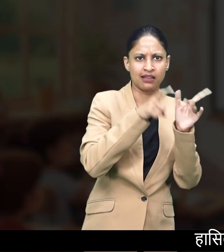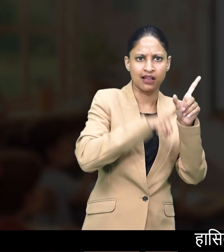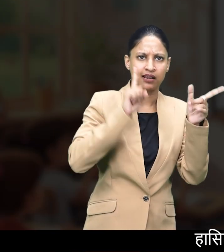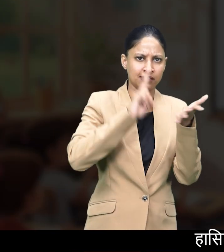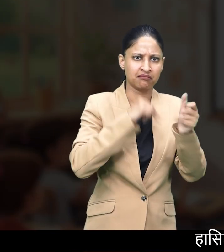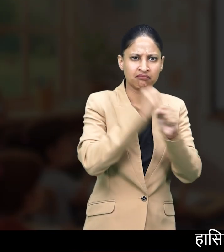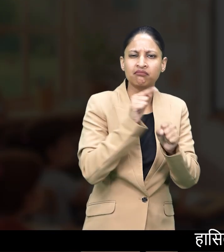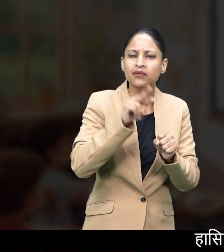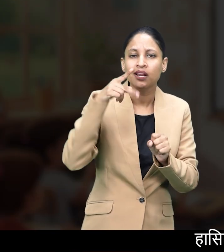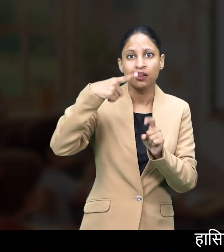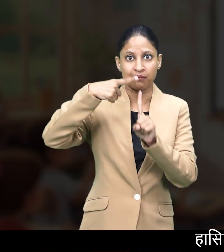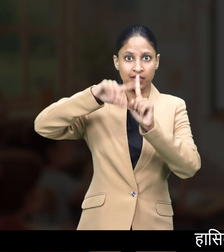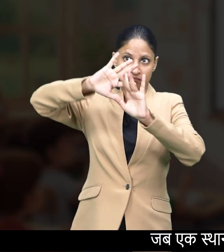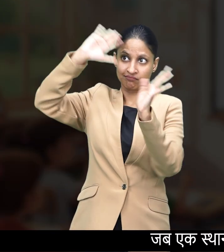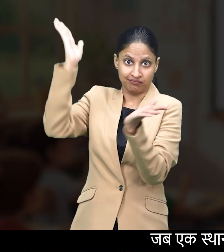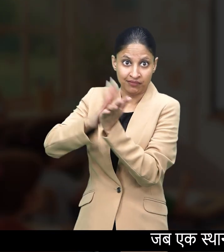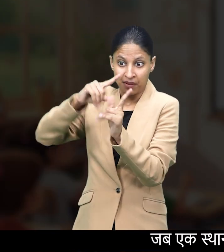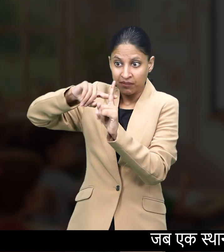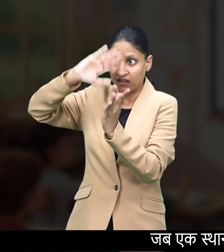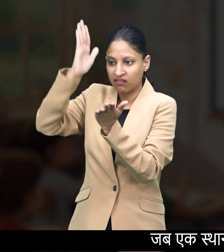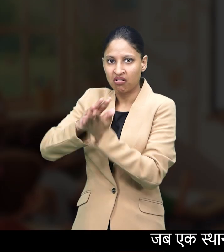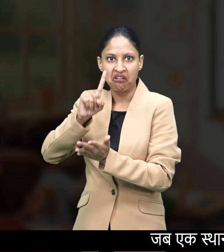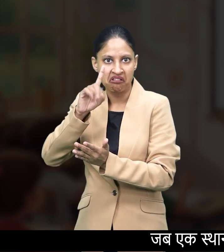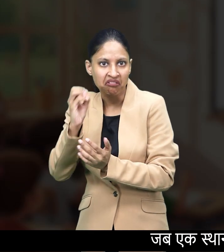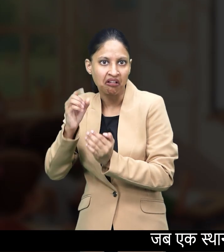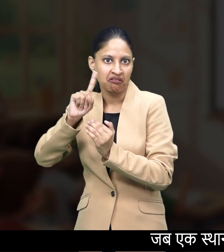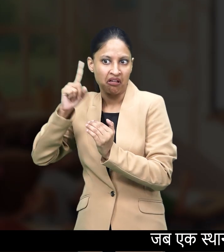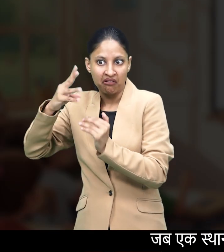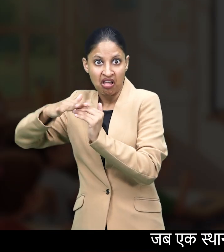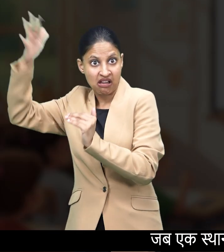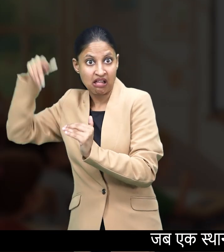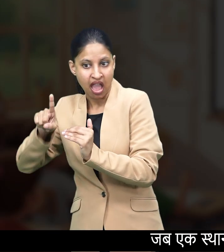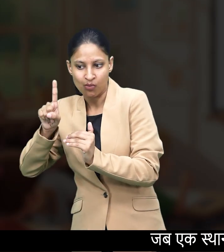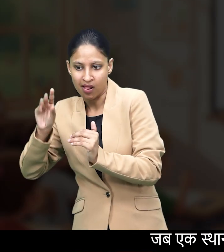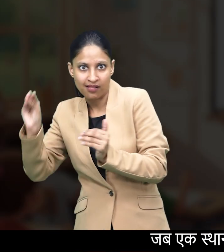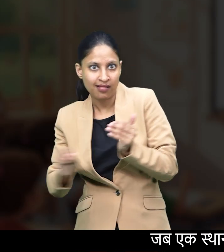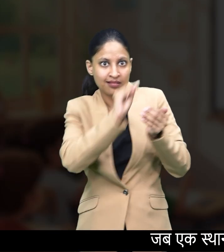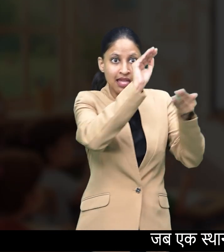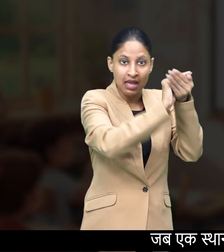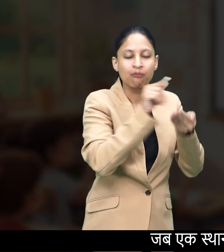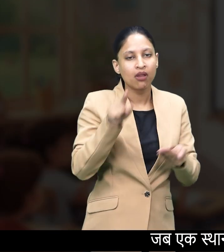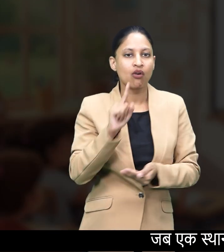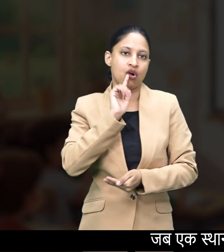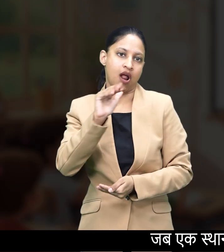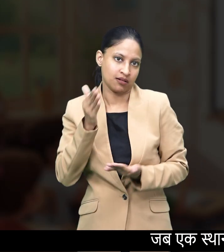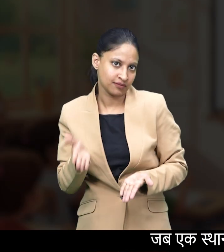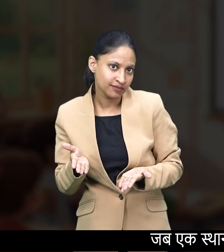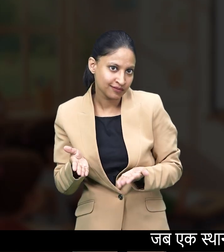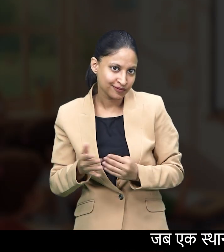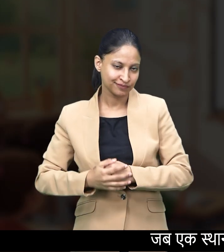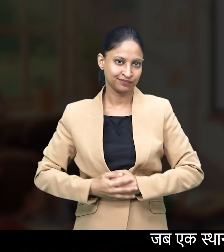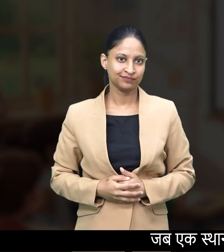हासिल का उपयोग तब किया जाता है जब एक स्थान के अंकों का जोड़ 9 से अधिक होता है।